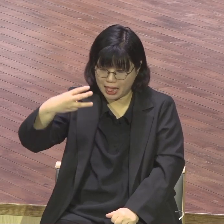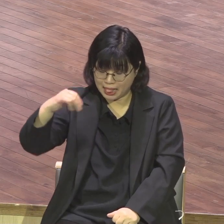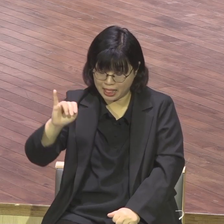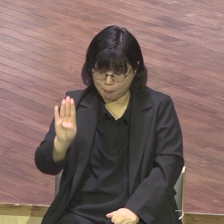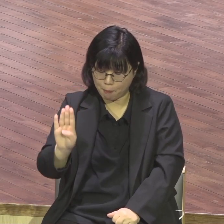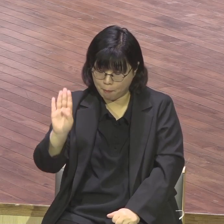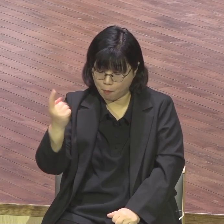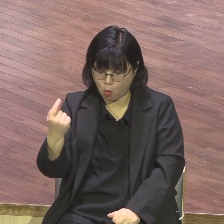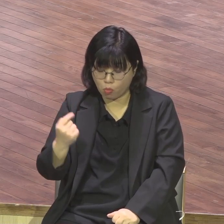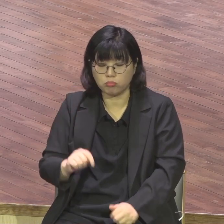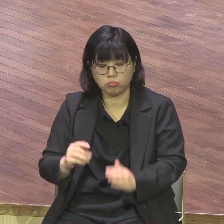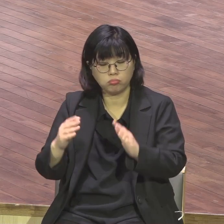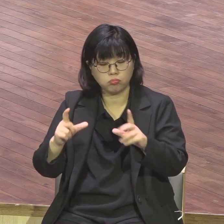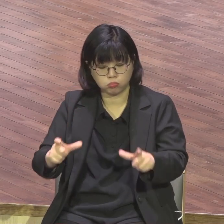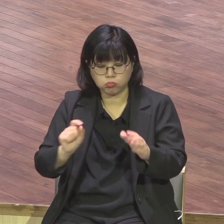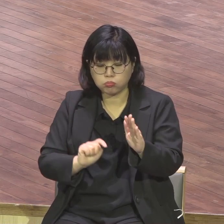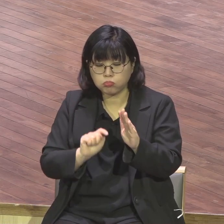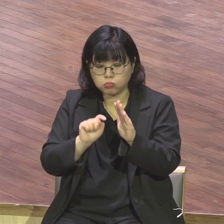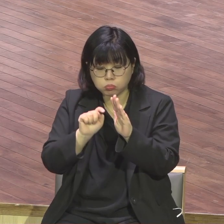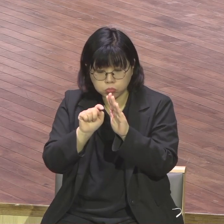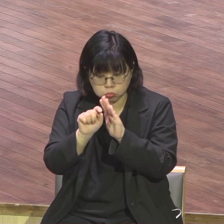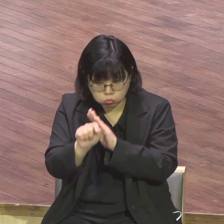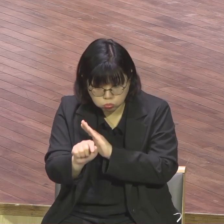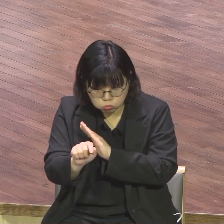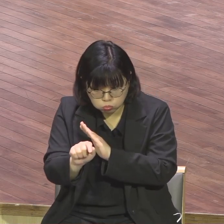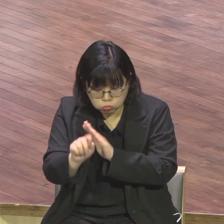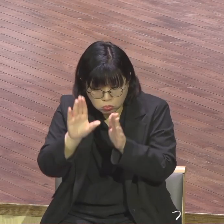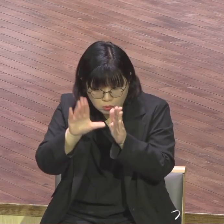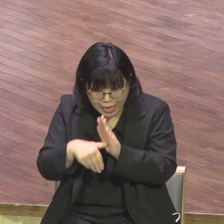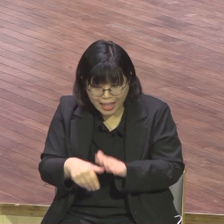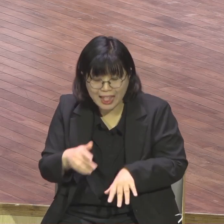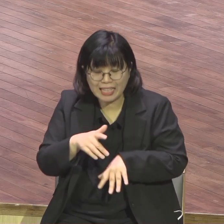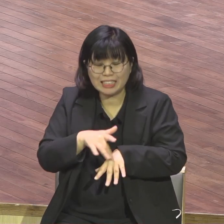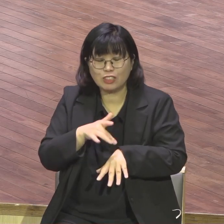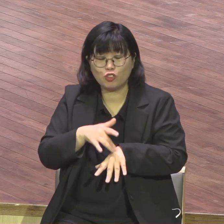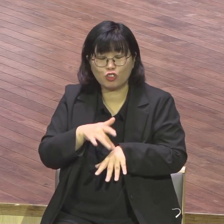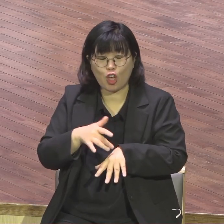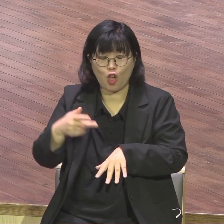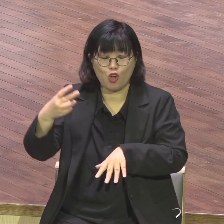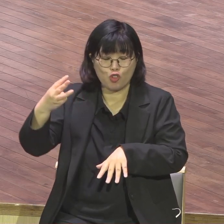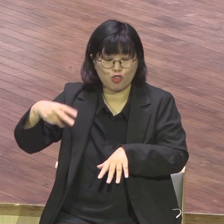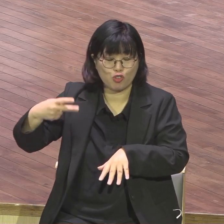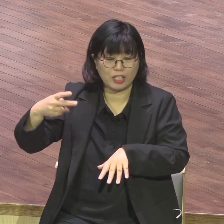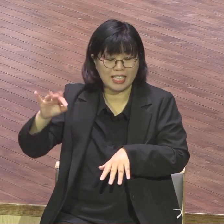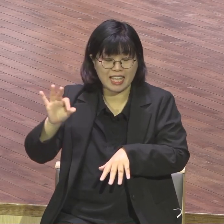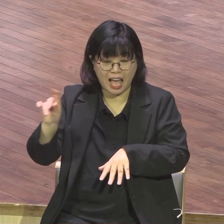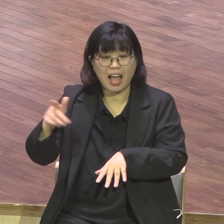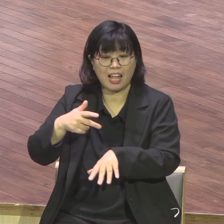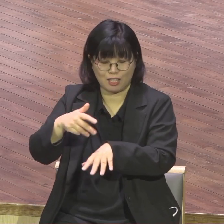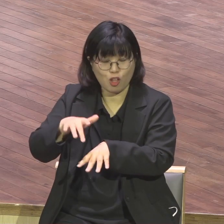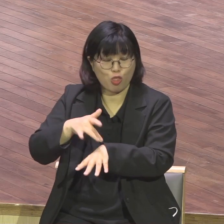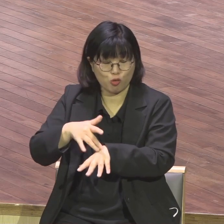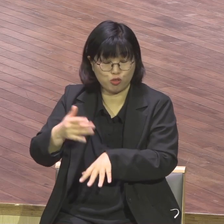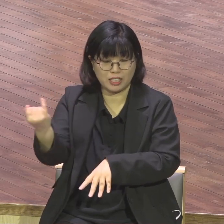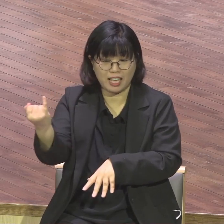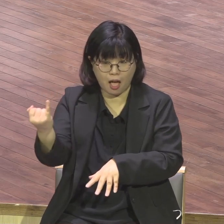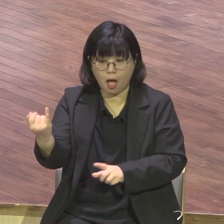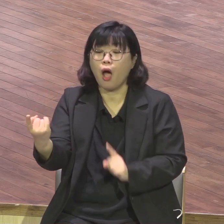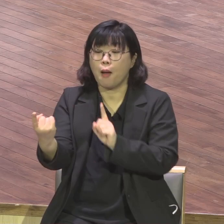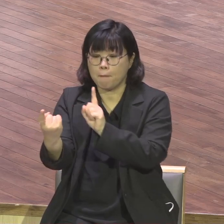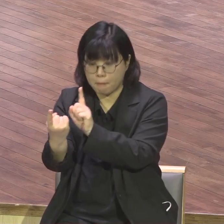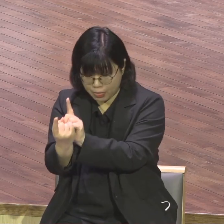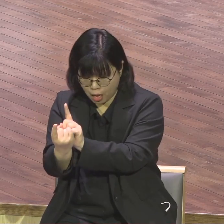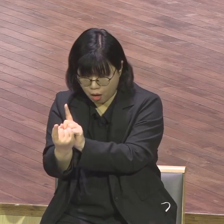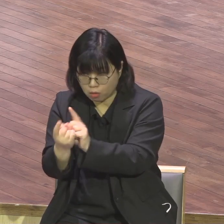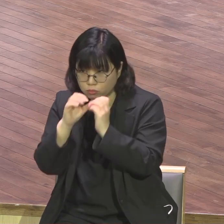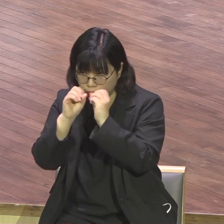빨레트에서 루디아 만나잖아요. 그래서 복음을 전개해가지고 이 루디아가 완전히 제자 되잖아요. 이 만남 이후에